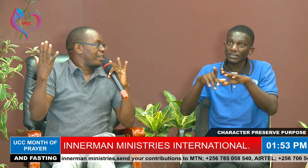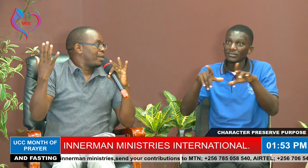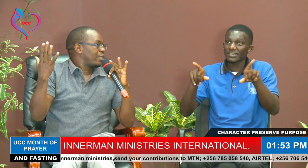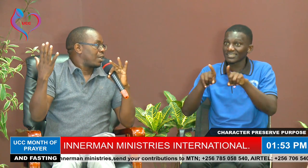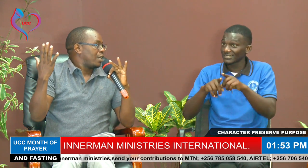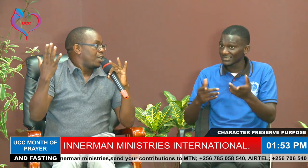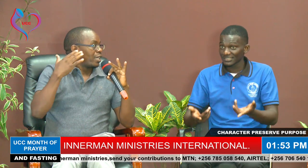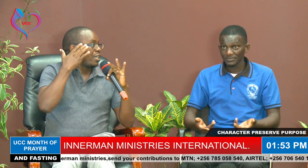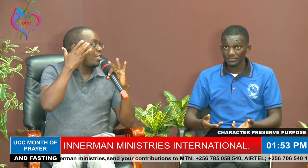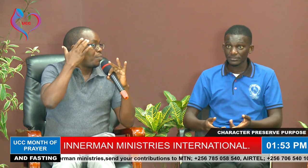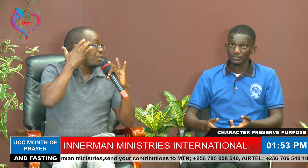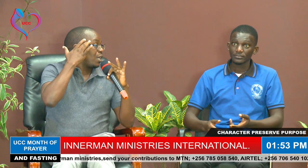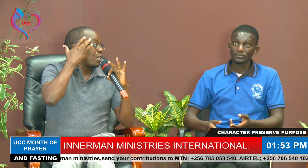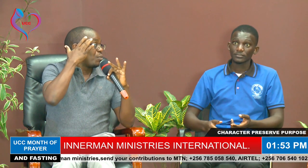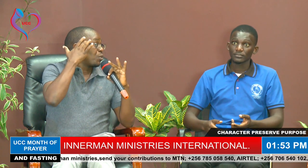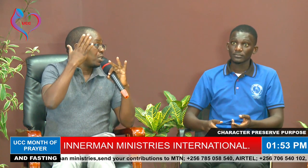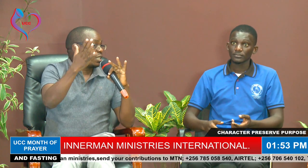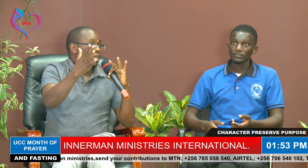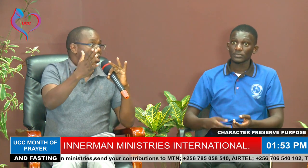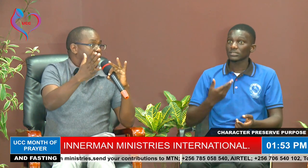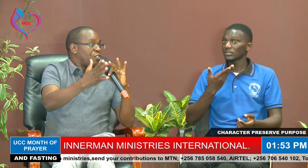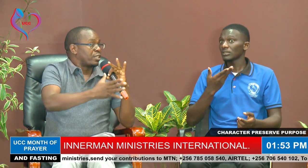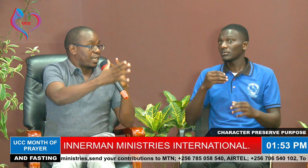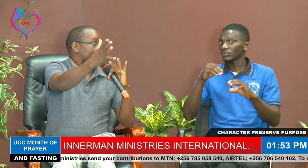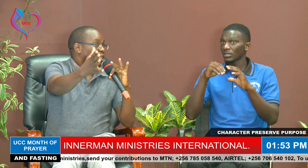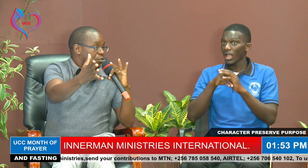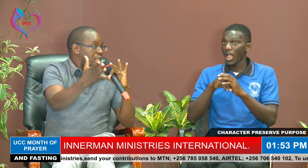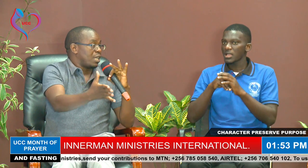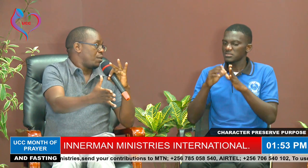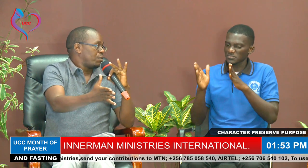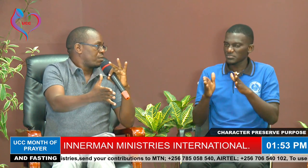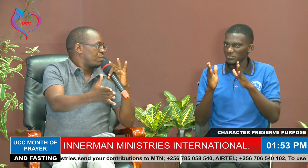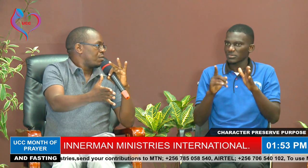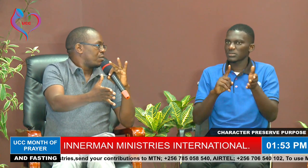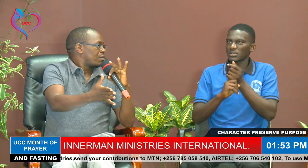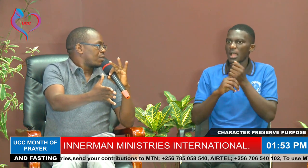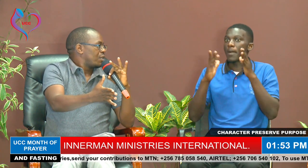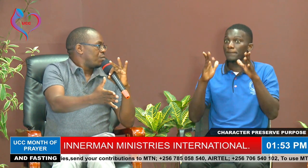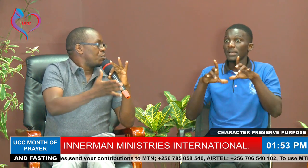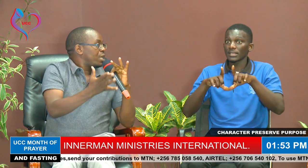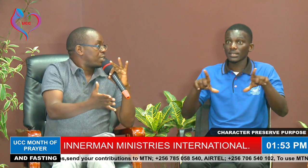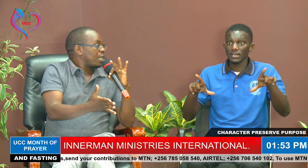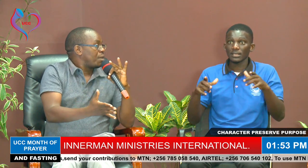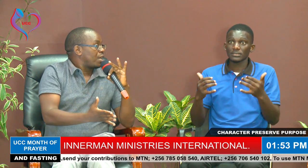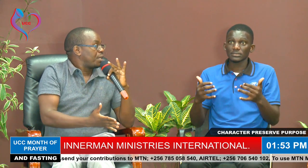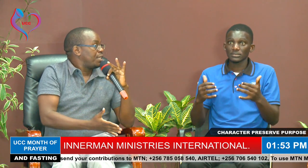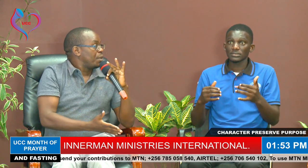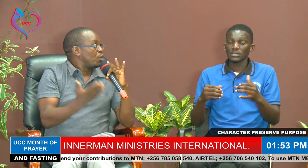nengaba ne taka atenga na process ndi mu process akufuna taka deni right now mu nyumba ya kitange banga bidde mu